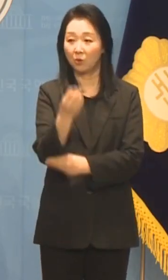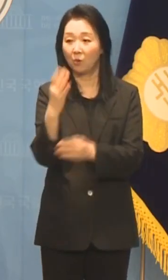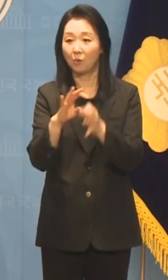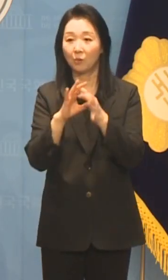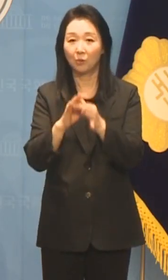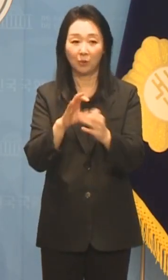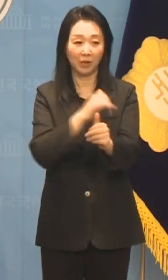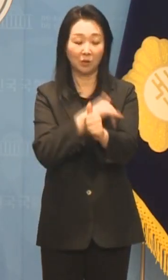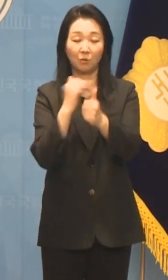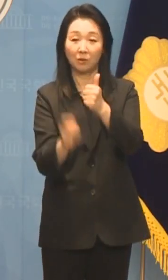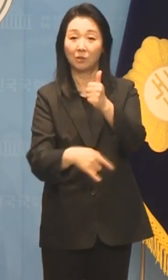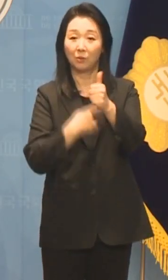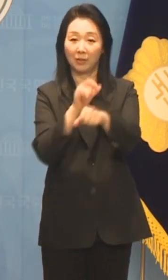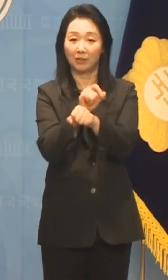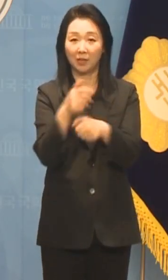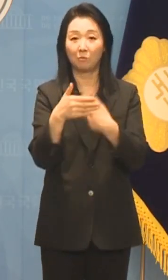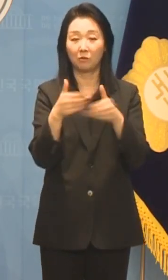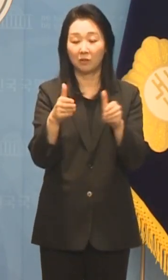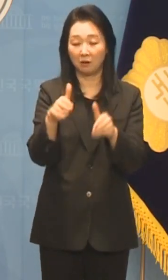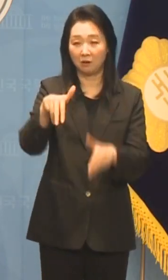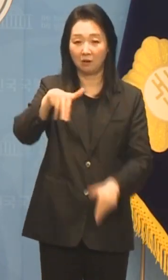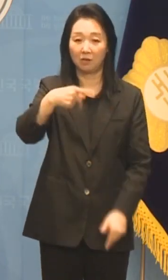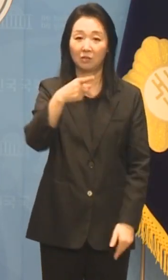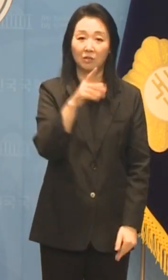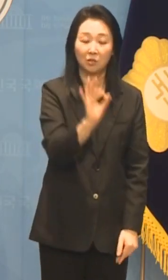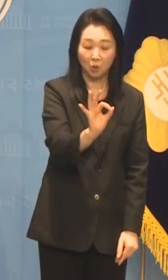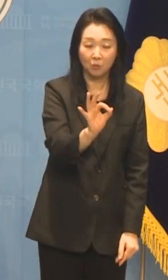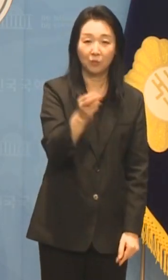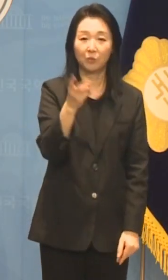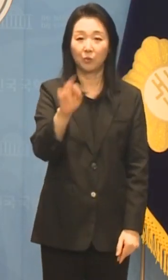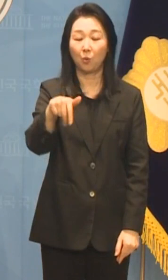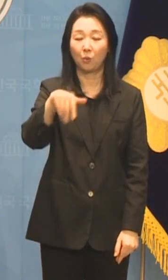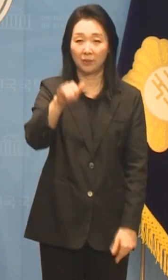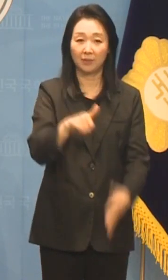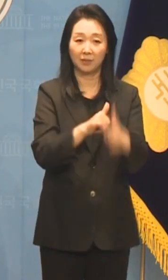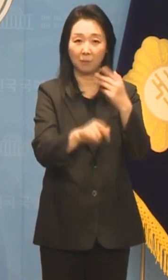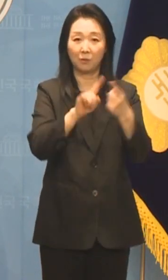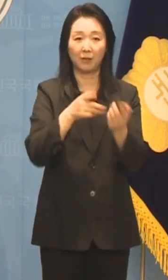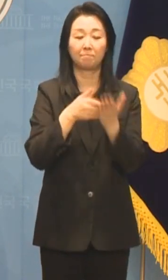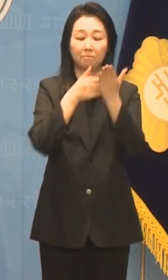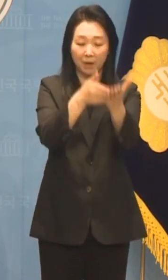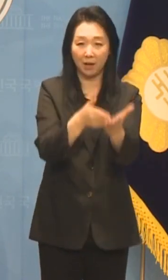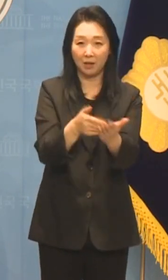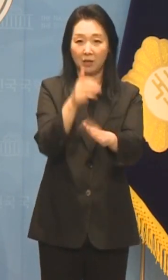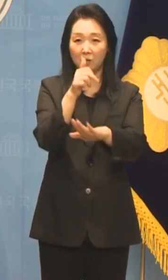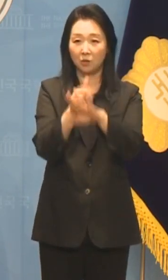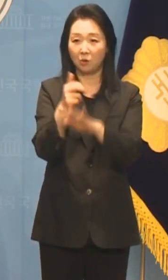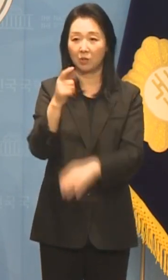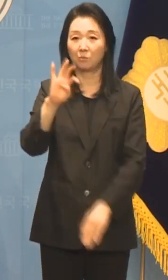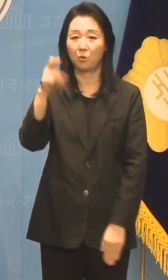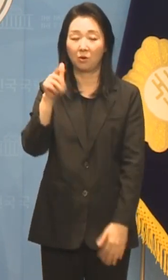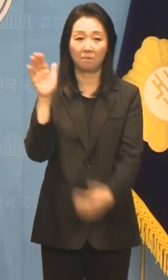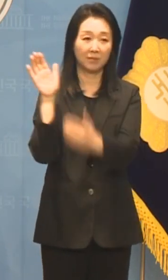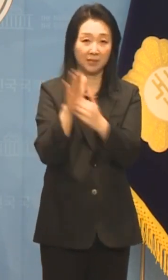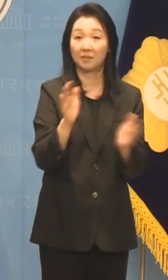인권위 사무처가 전용기 댓글 사건을 상정하라는 김용원 지시를 거부했다라는 보도가